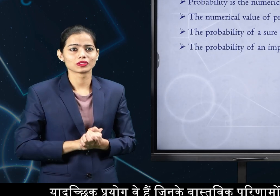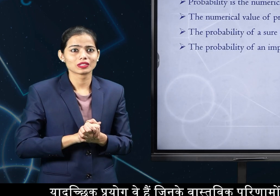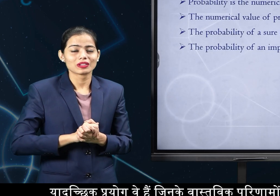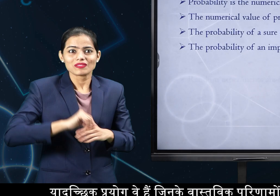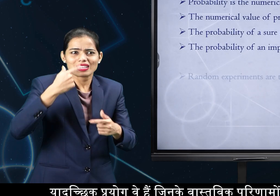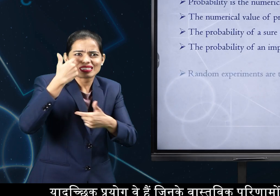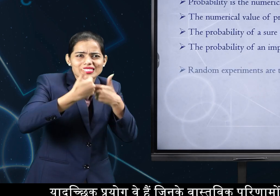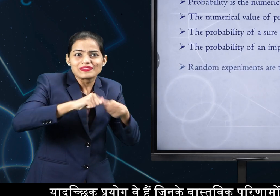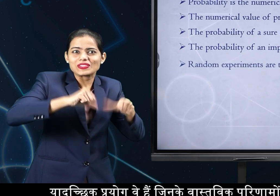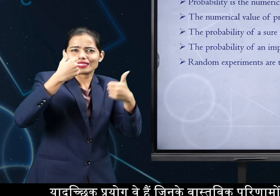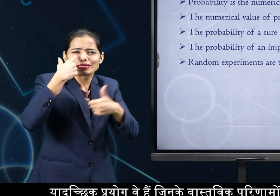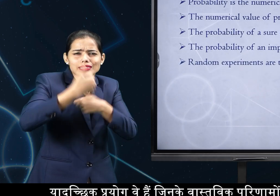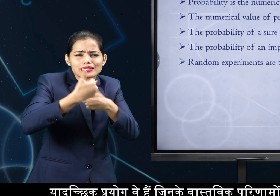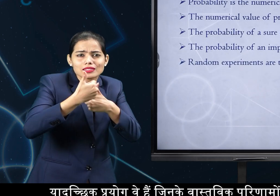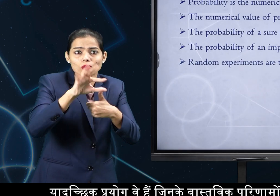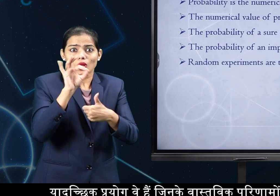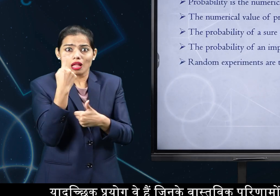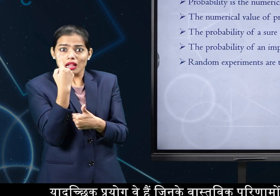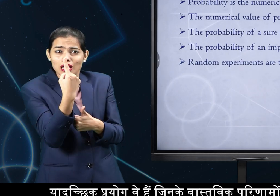यादृच्छिक प्रयोग वे हैं जिनके वास्तविक परिणामों की